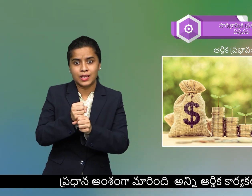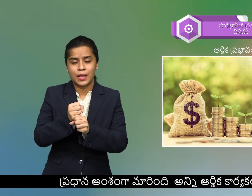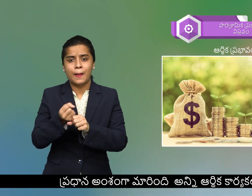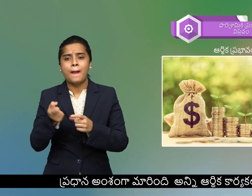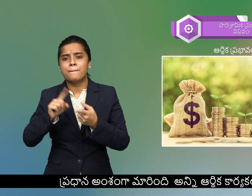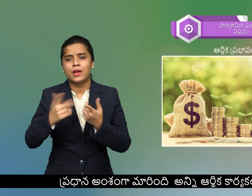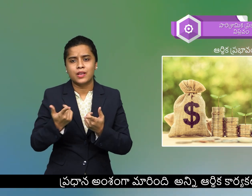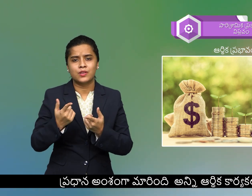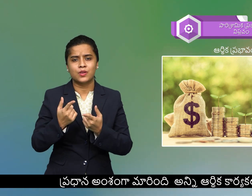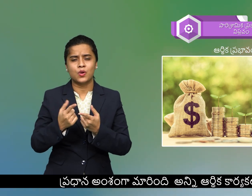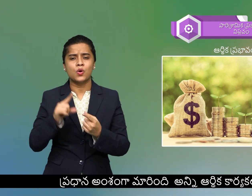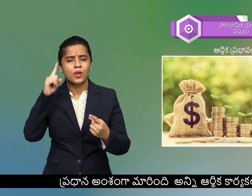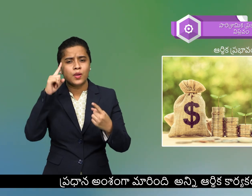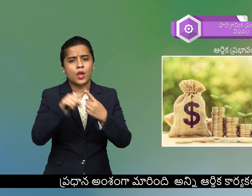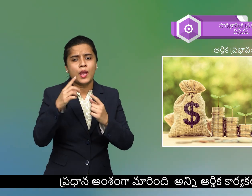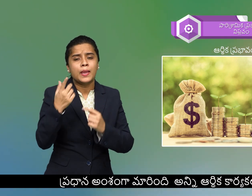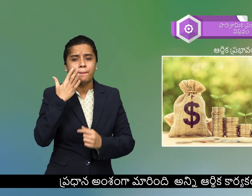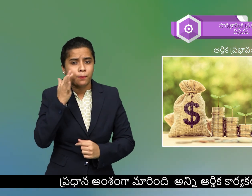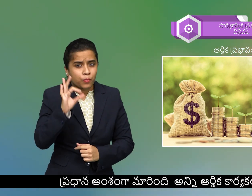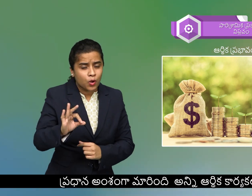అంశంగా మారింది. అన్ని ఆర్థిక కార్యకలాపాలు.